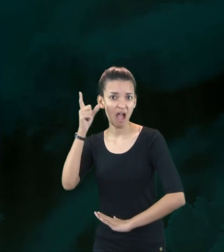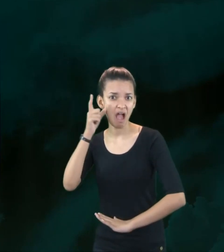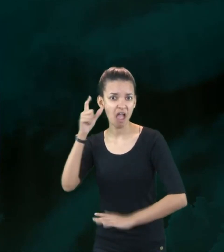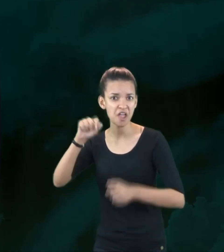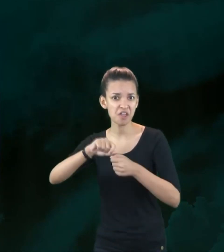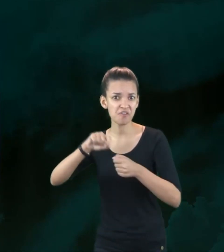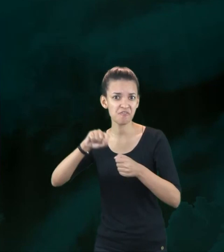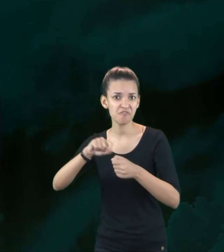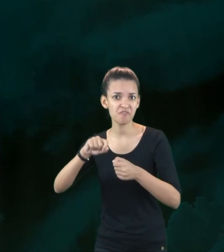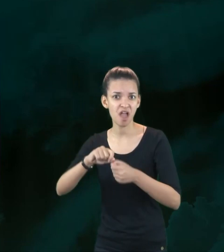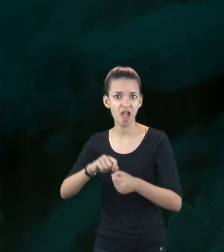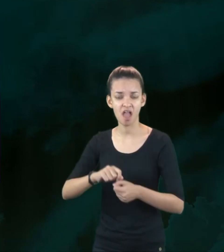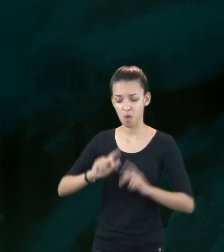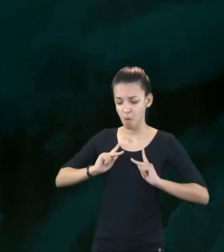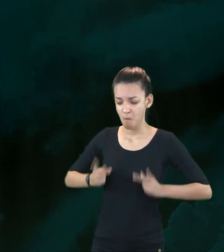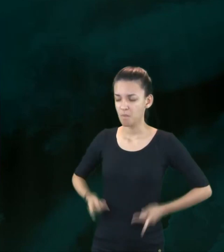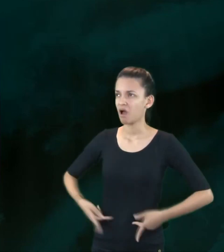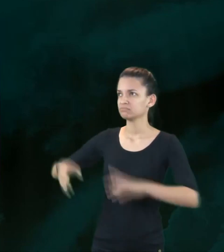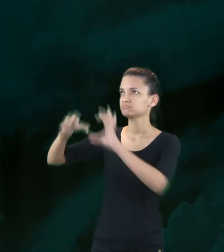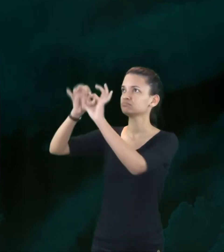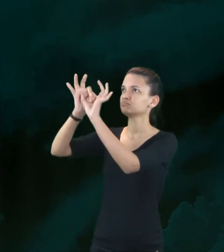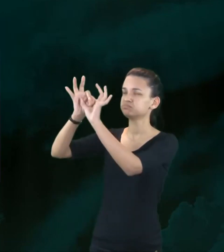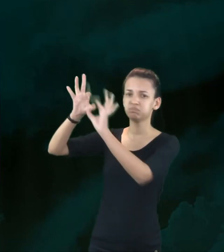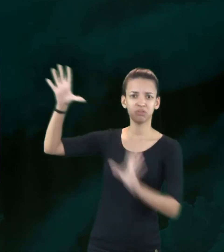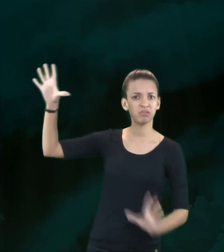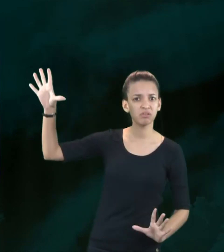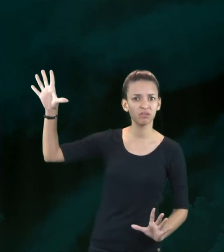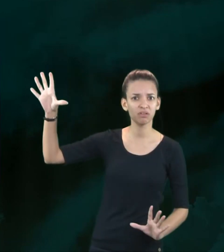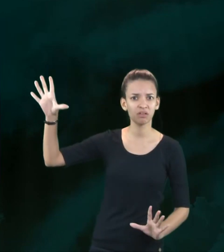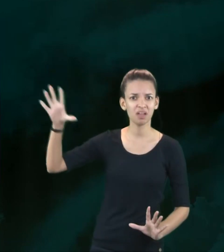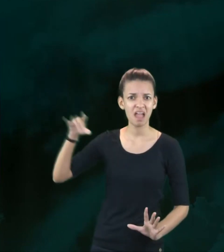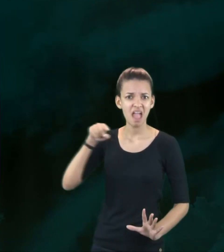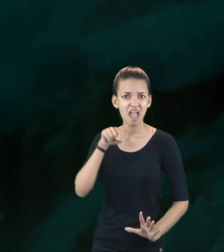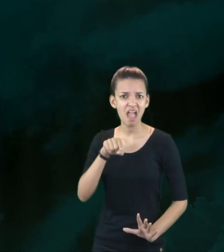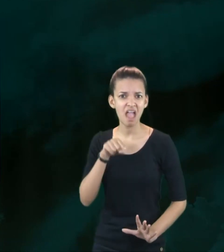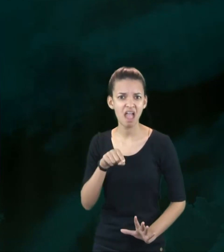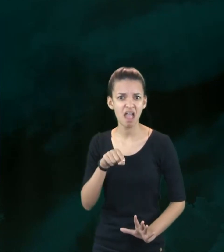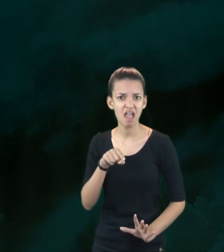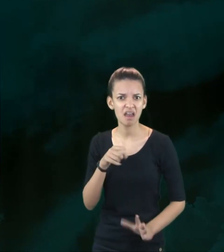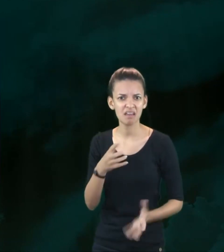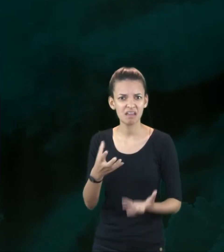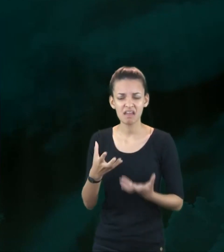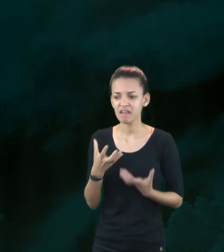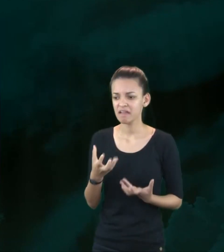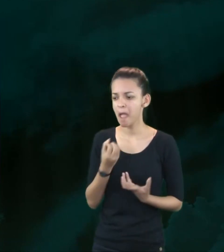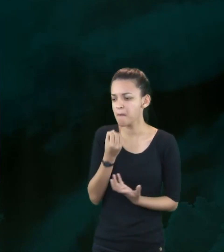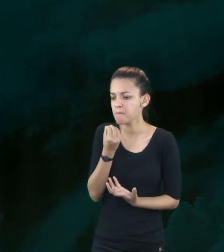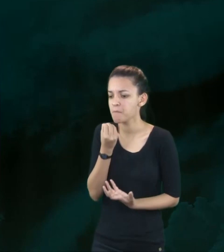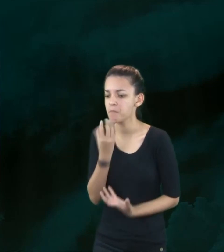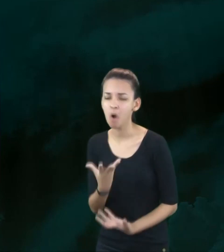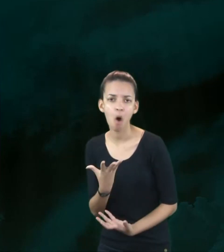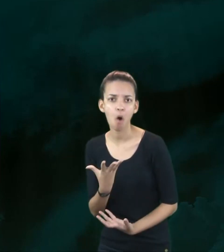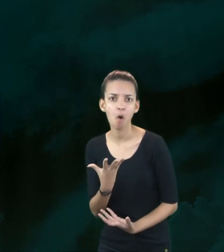tem boas intenções com o homem. A única intenção que ele tem é